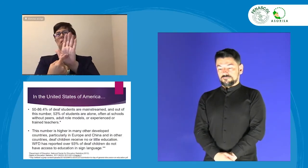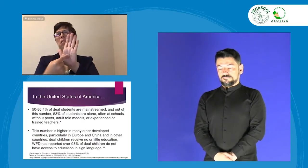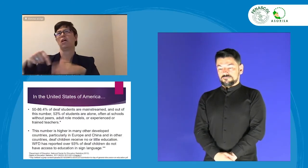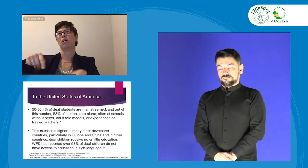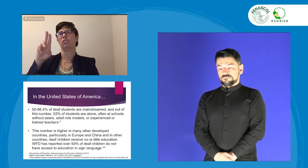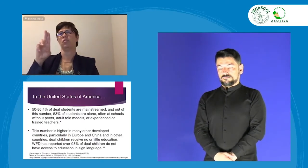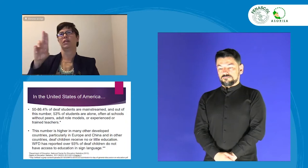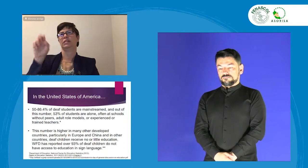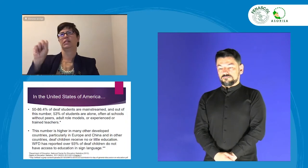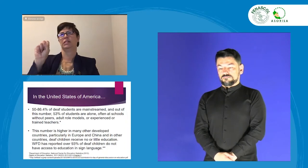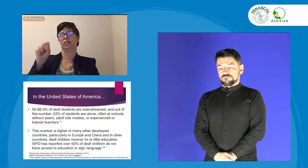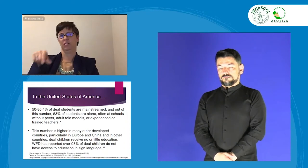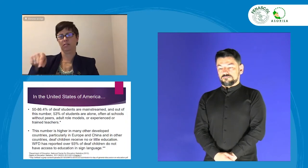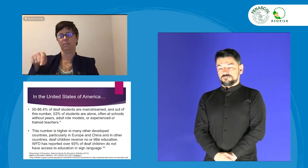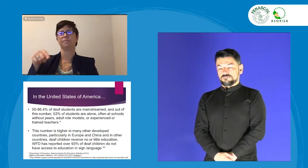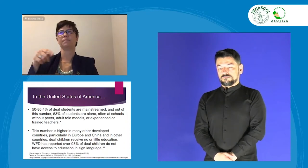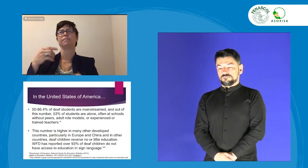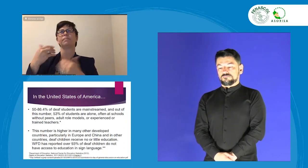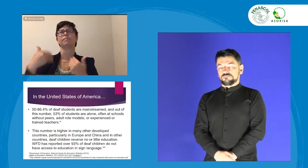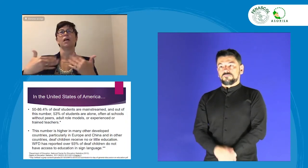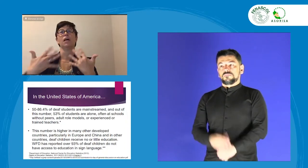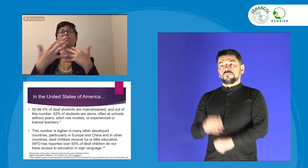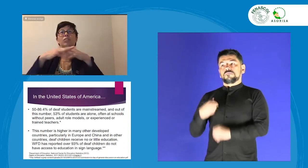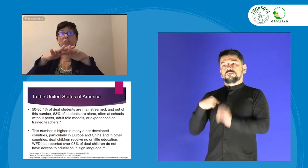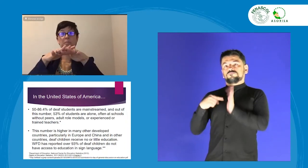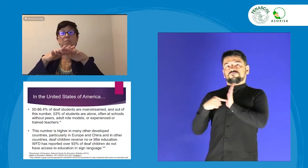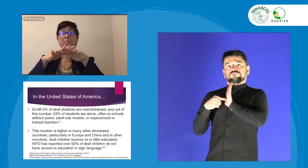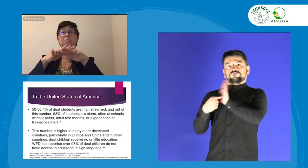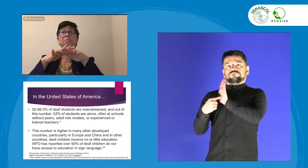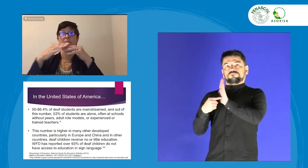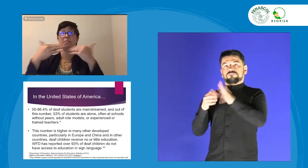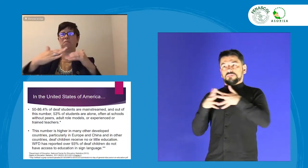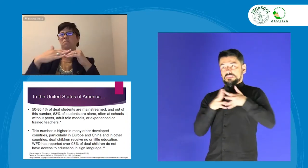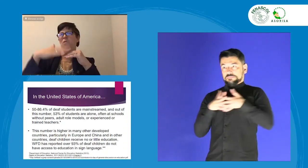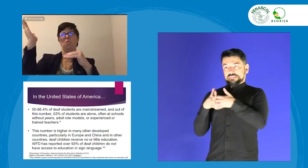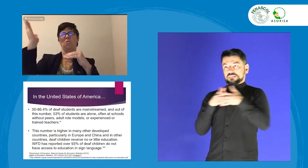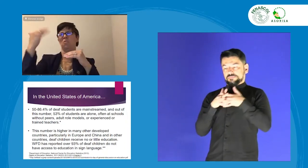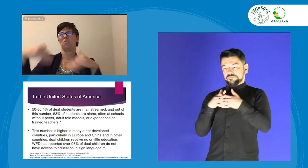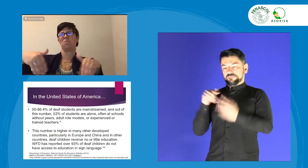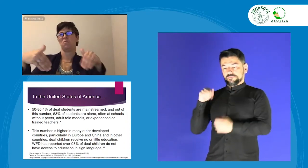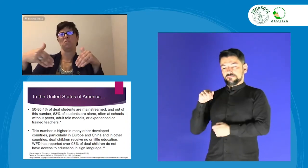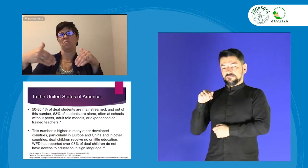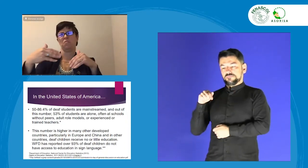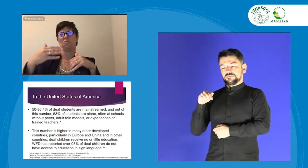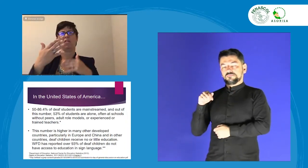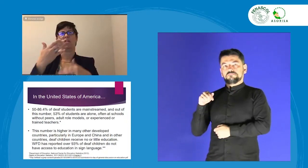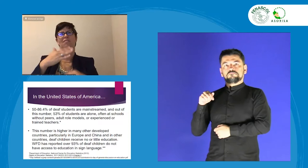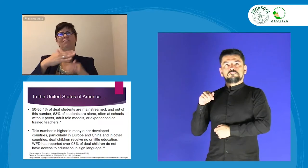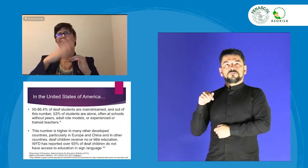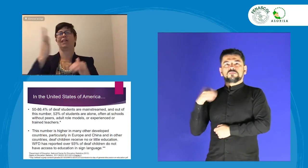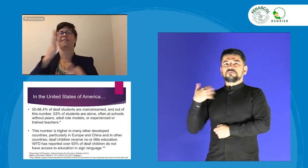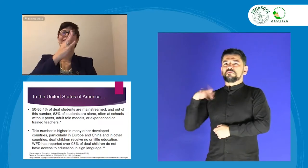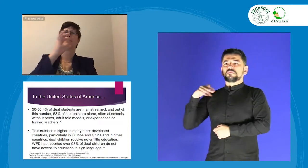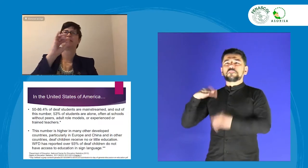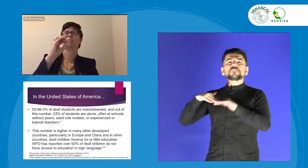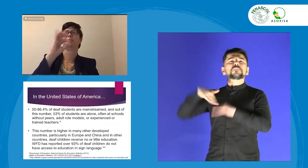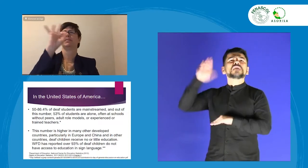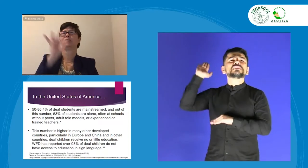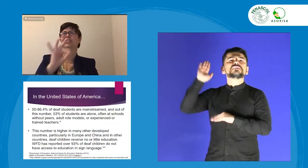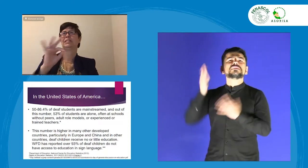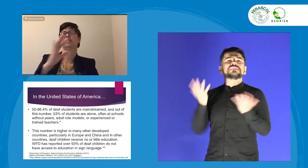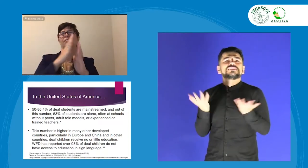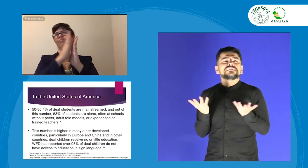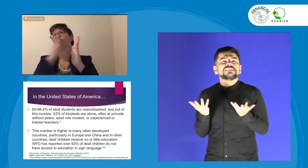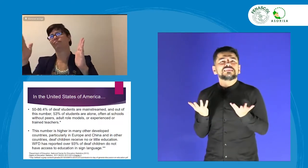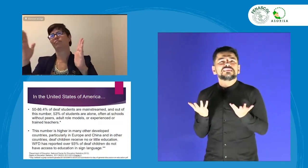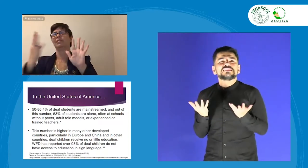Ahora, en esta diapositiva se muestra un poco de la situación en los Estados Unidos de Norteamérica. Nosotros encontramos